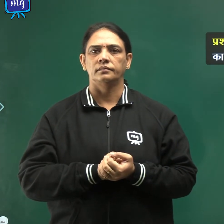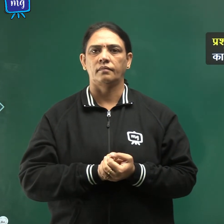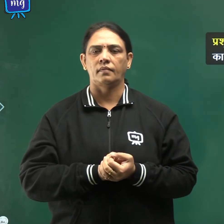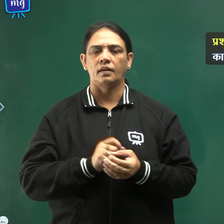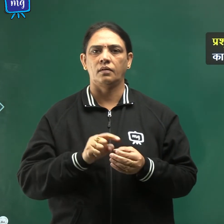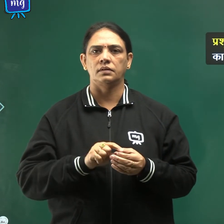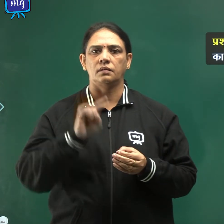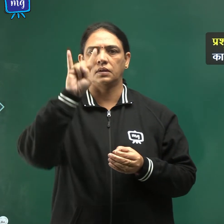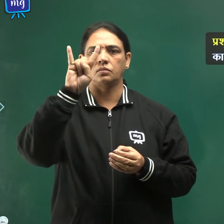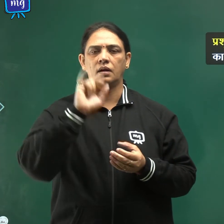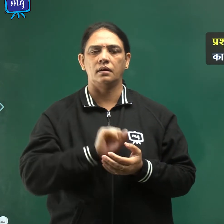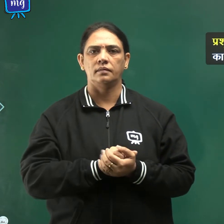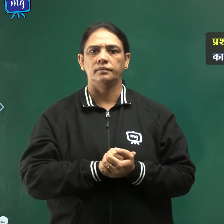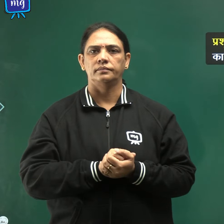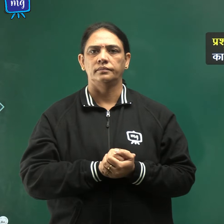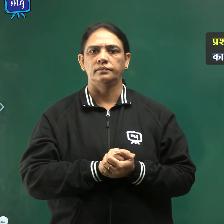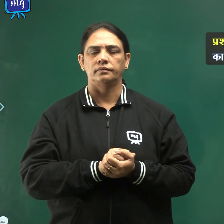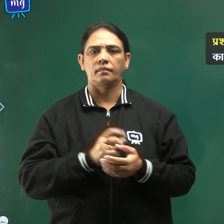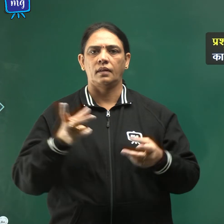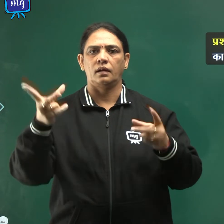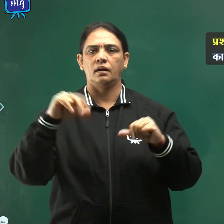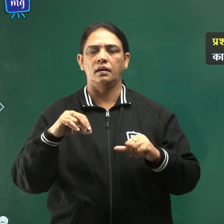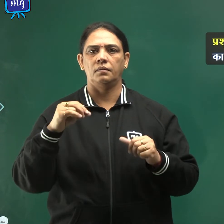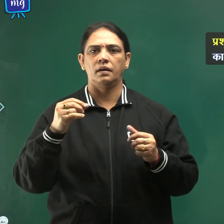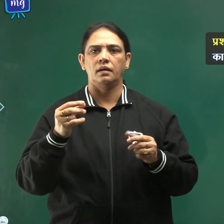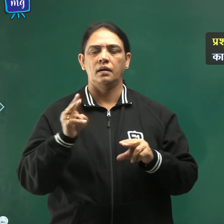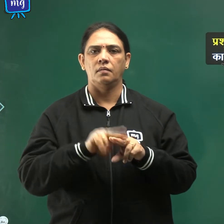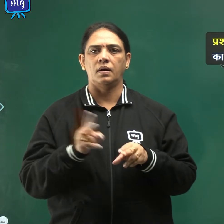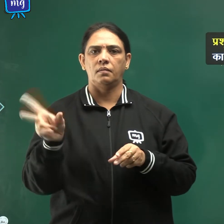प्रश्न नंबर 16, निम्न बारंबारता